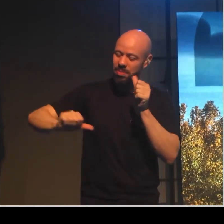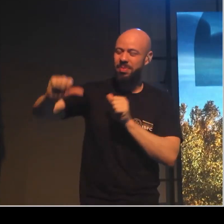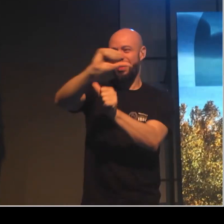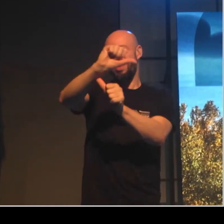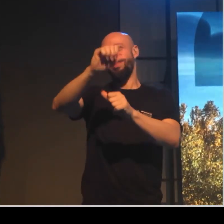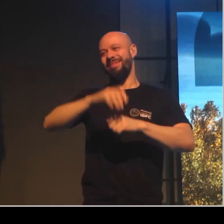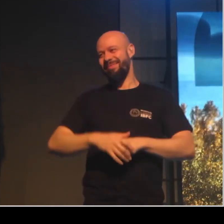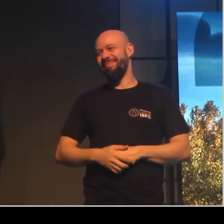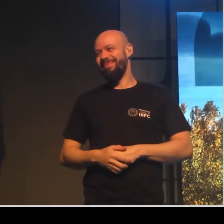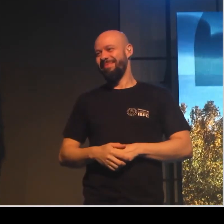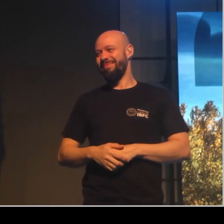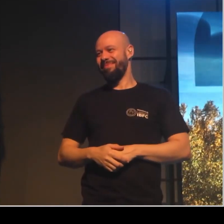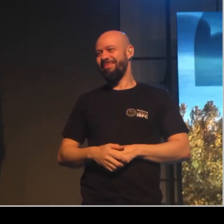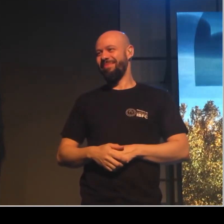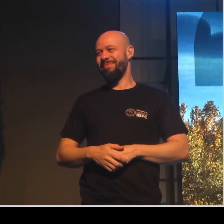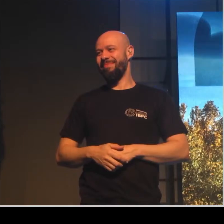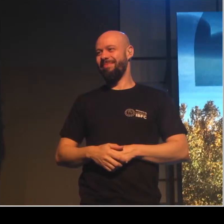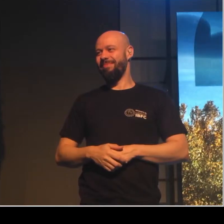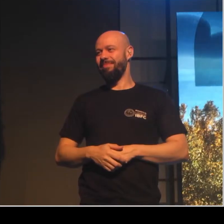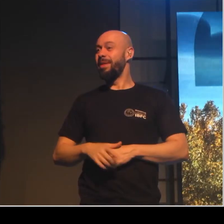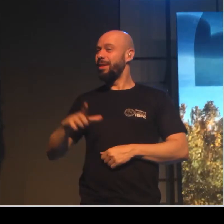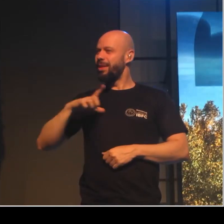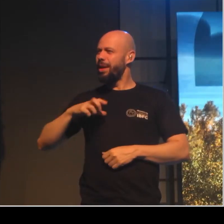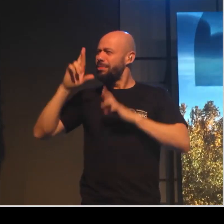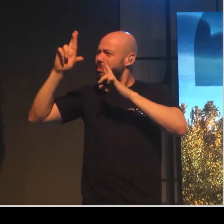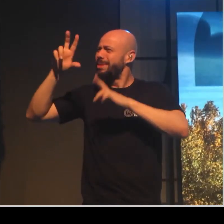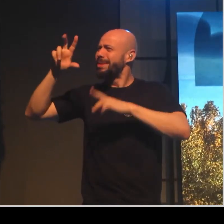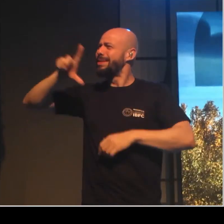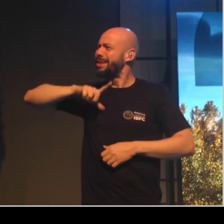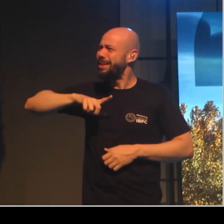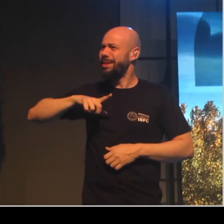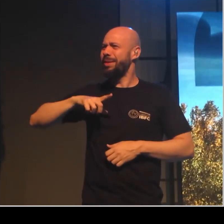possibilidades. Ainda há maneiras de vivermos.